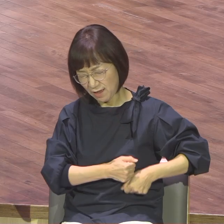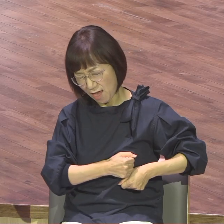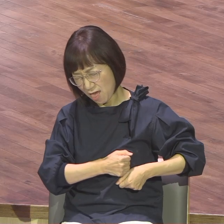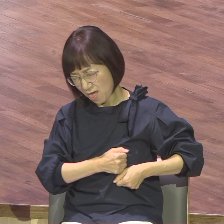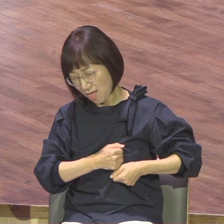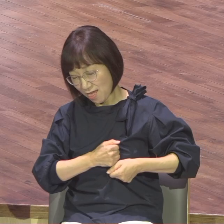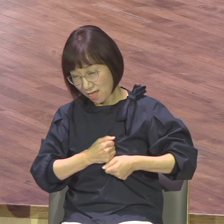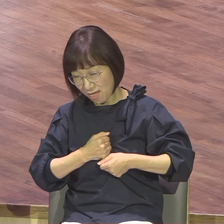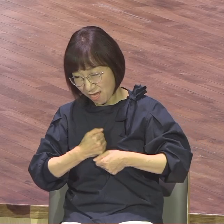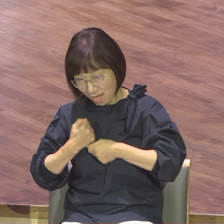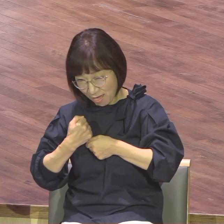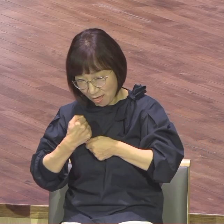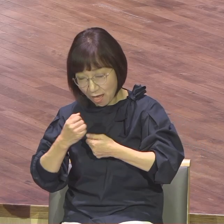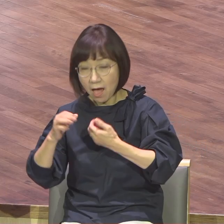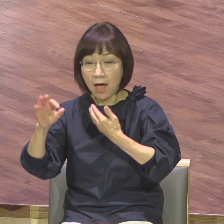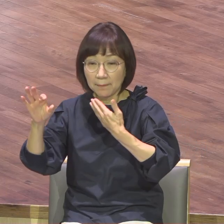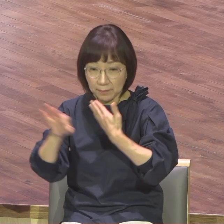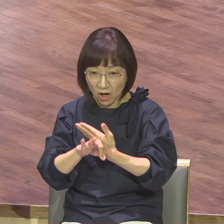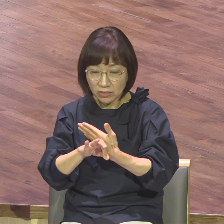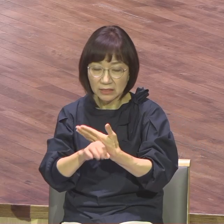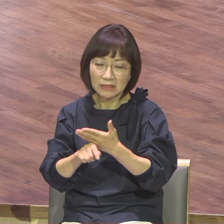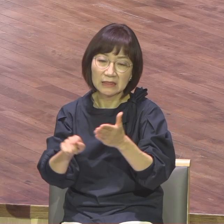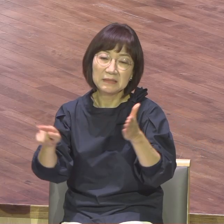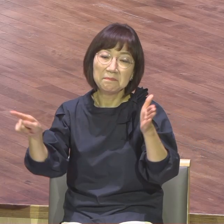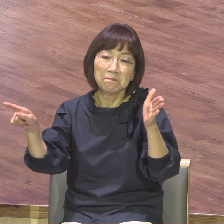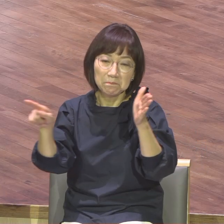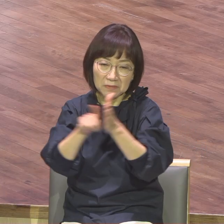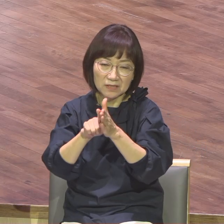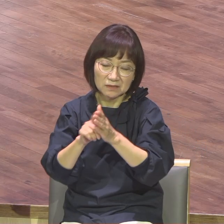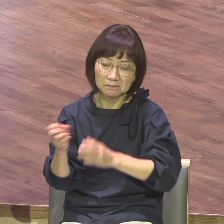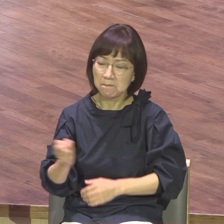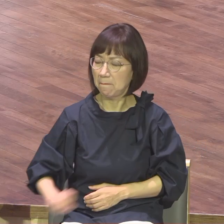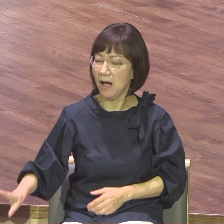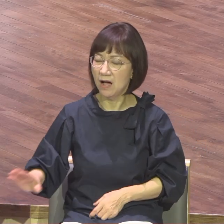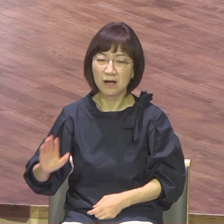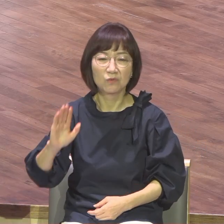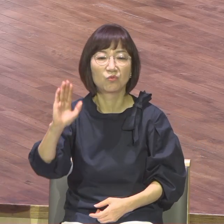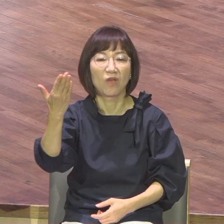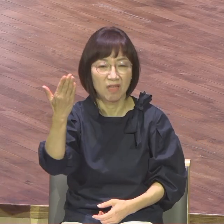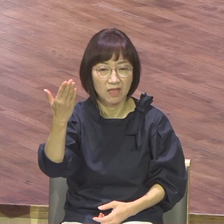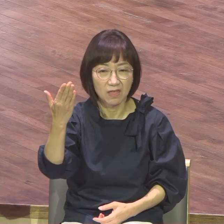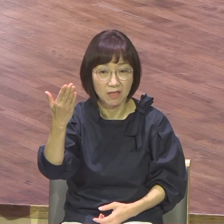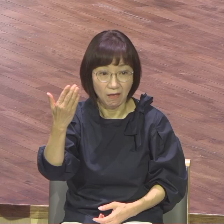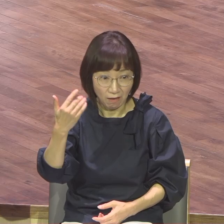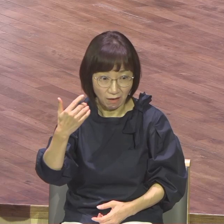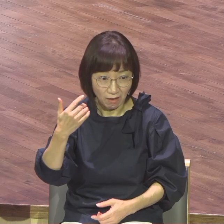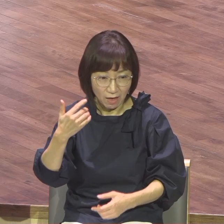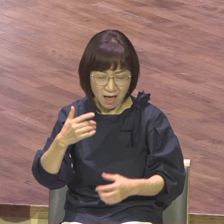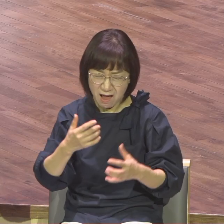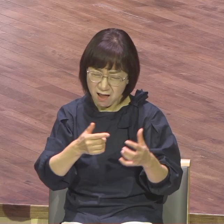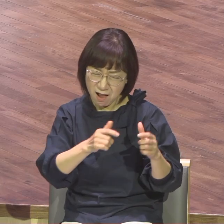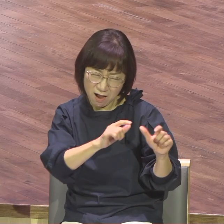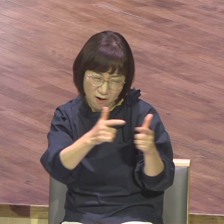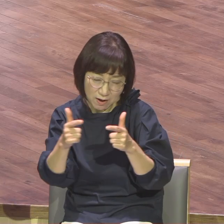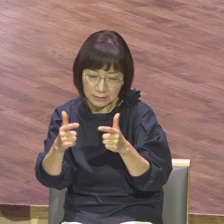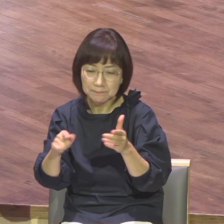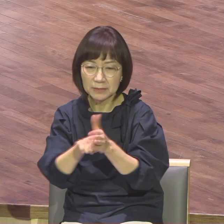믿음의 많은 부분을 잃게 될 것이다. 루터의 말이에요. 기도를 소홀히 하면 많은 부분을 잃게